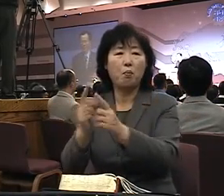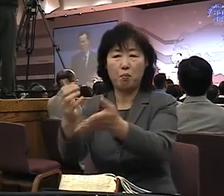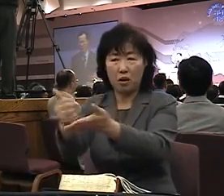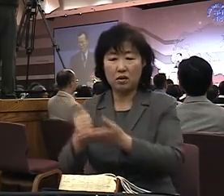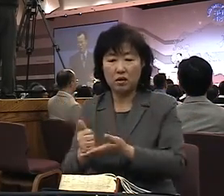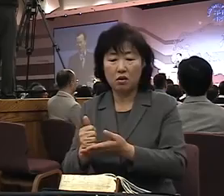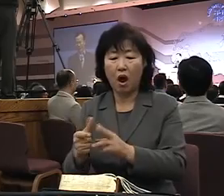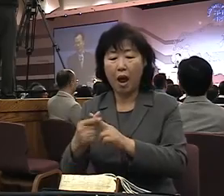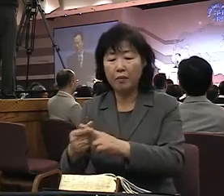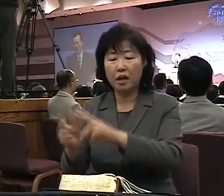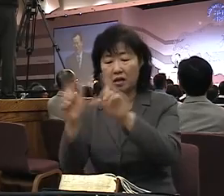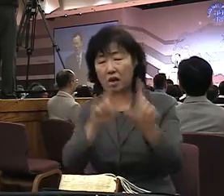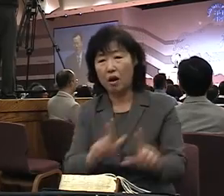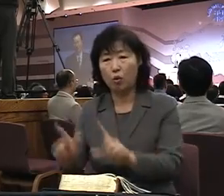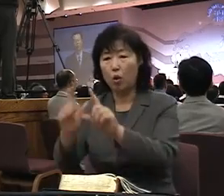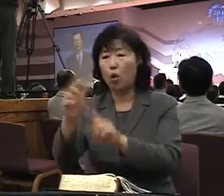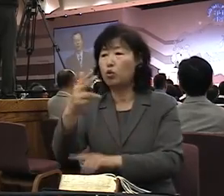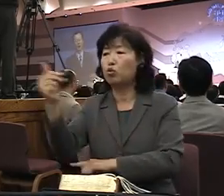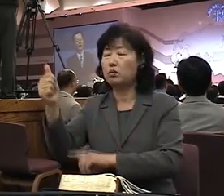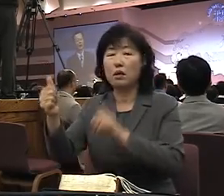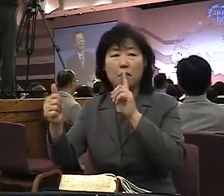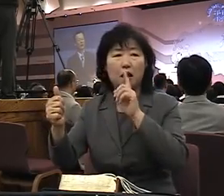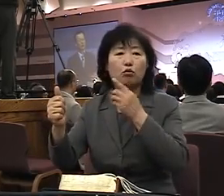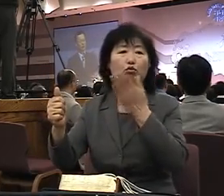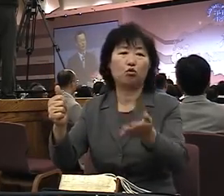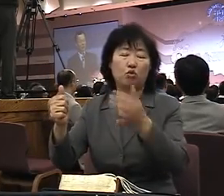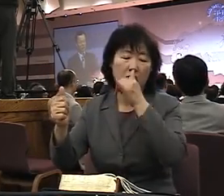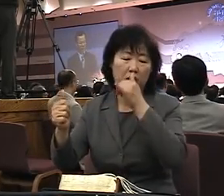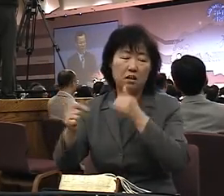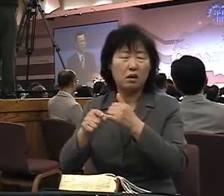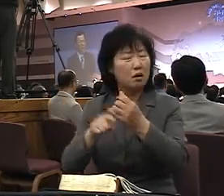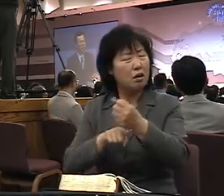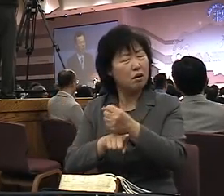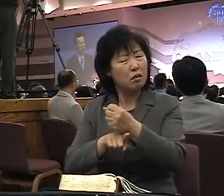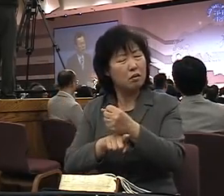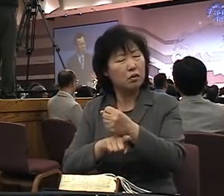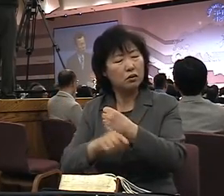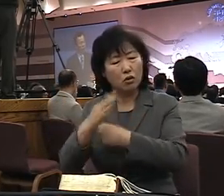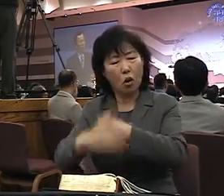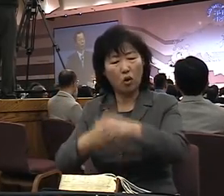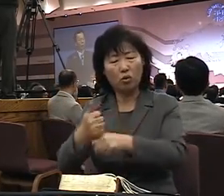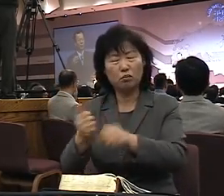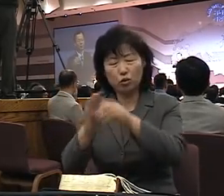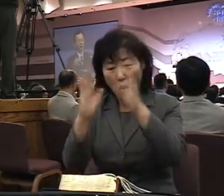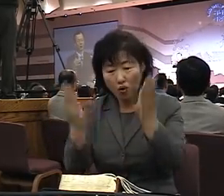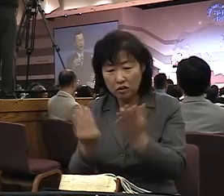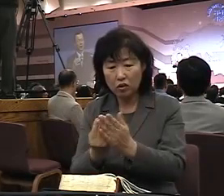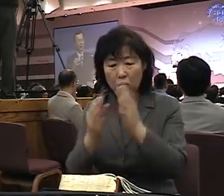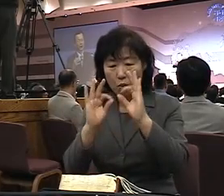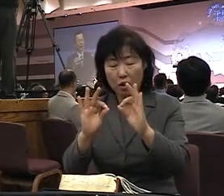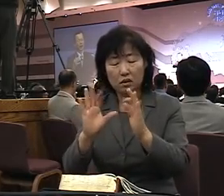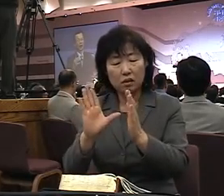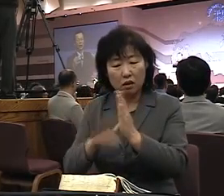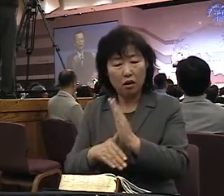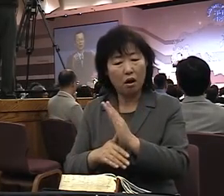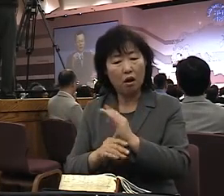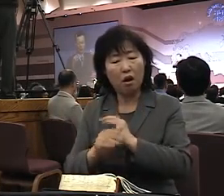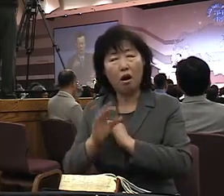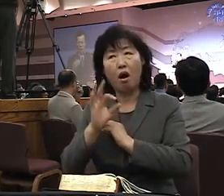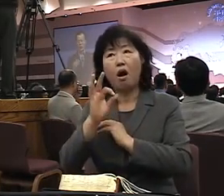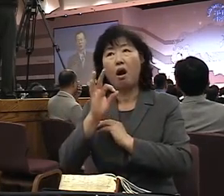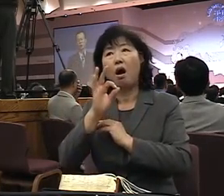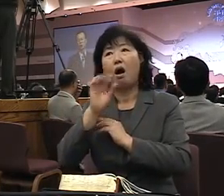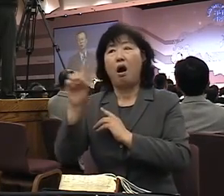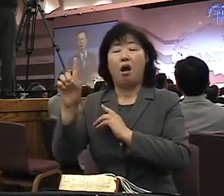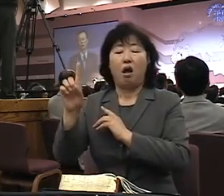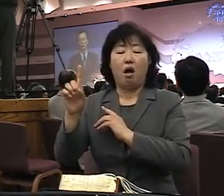주님께서 말씀하십니다. 그 말씀의 그 의미를 우리는 성경 전체를 보았을 때